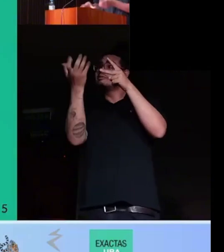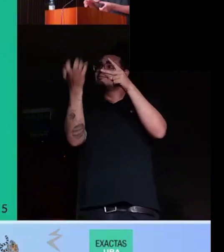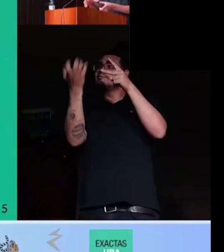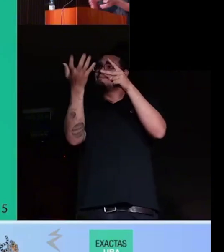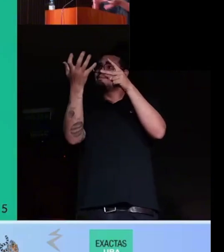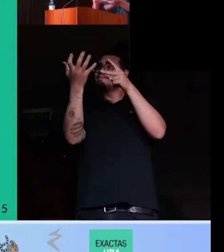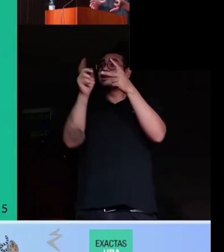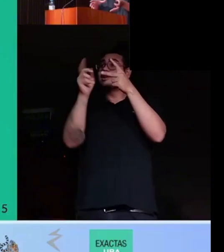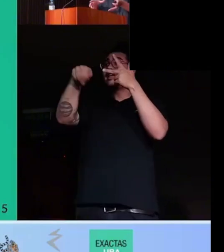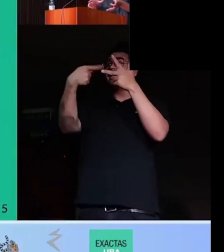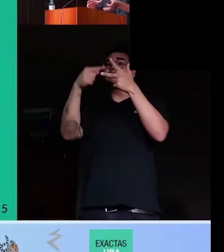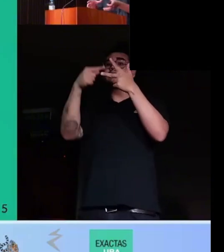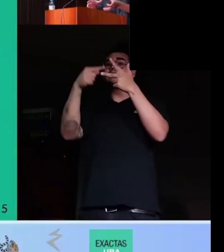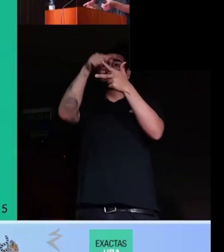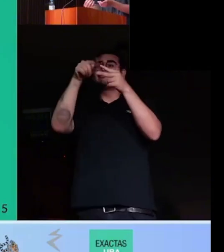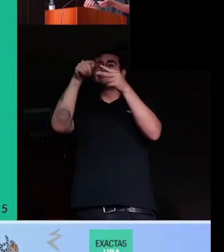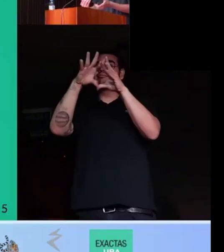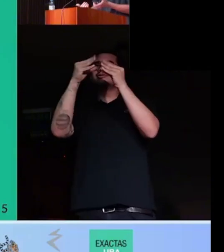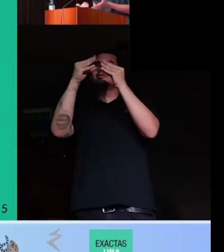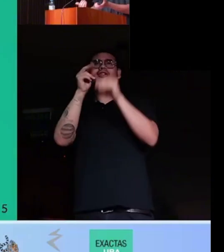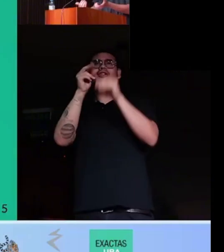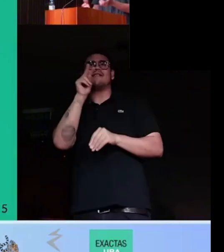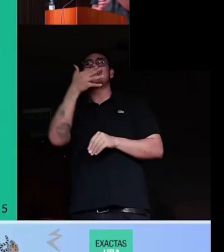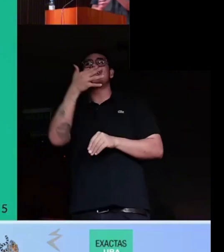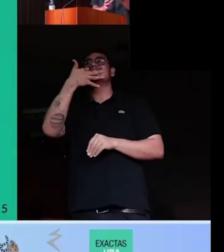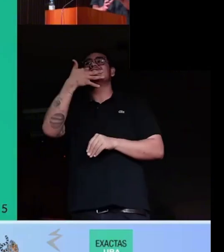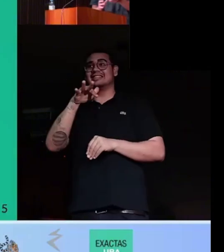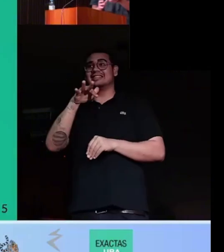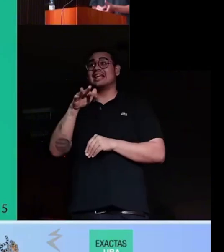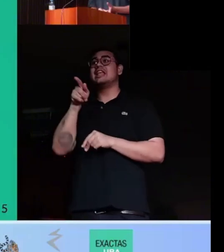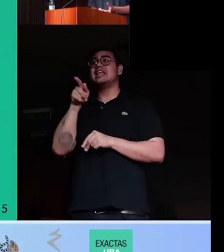se entrena para poder interpretar la seña.